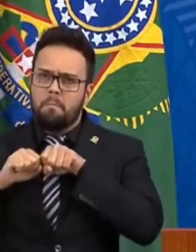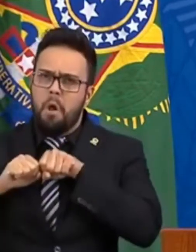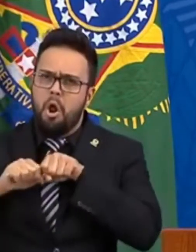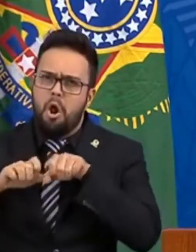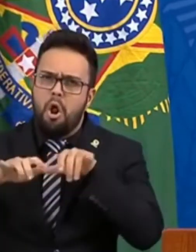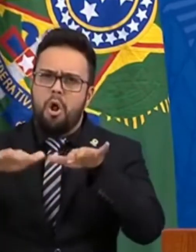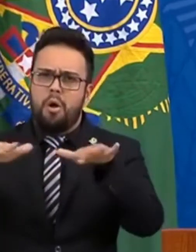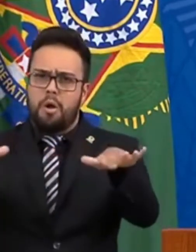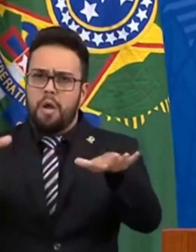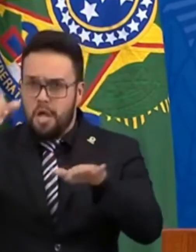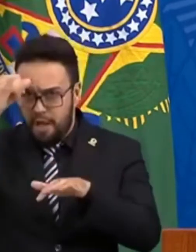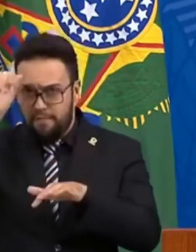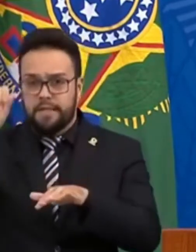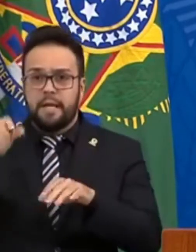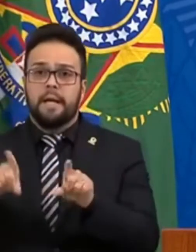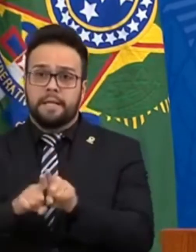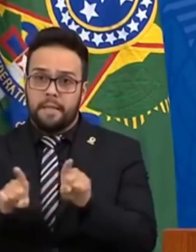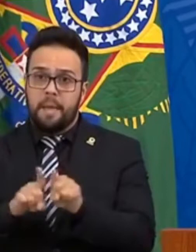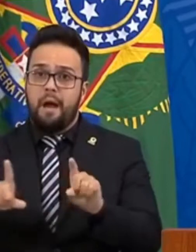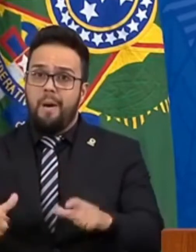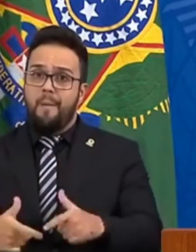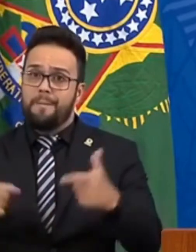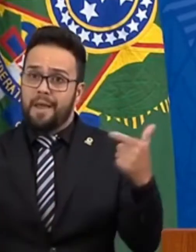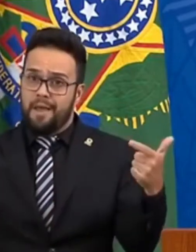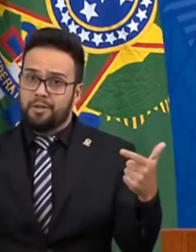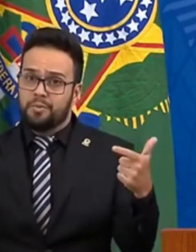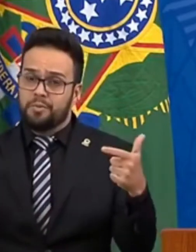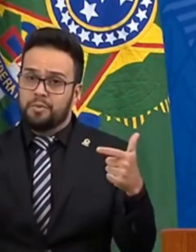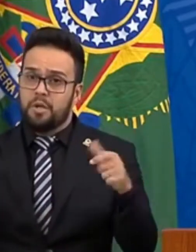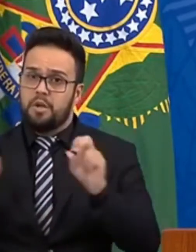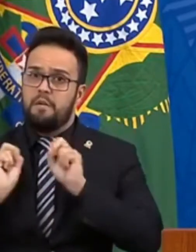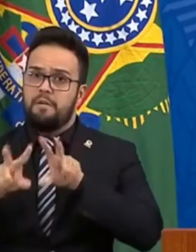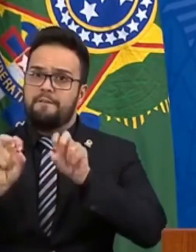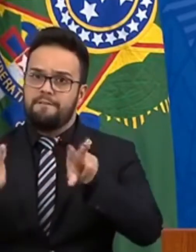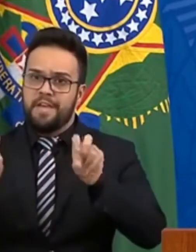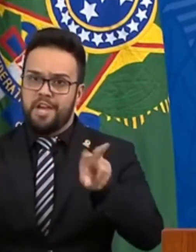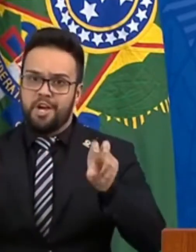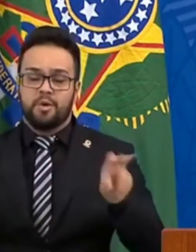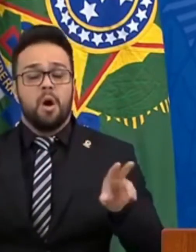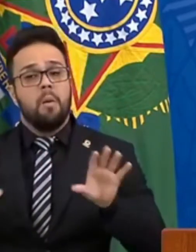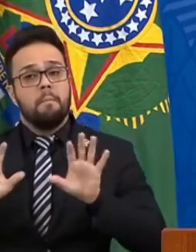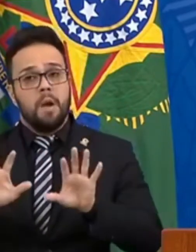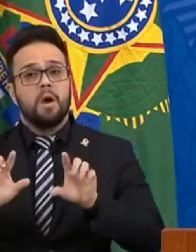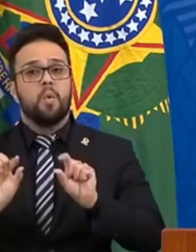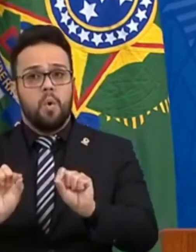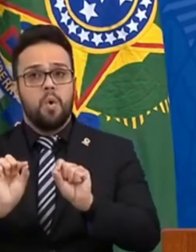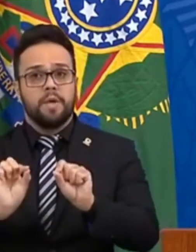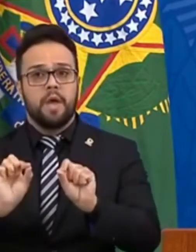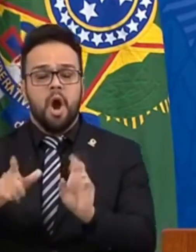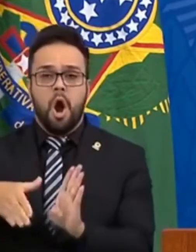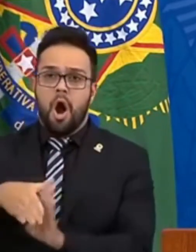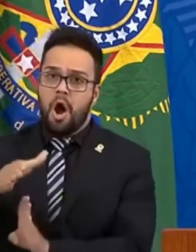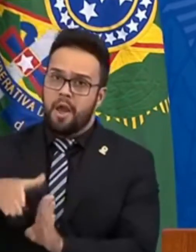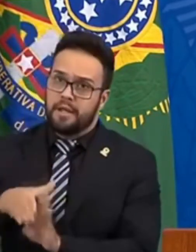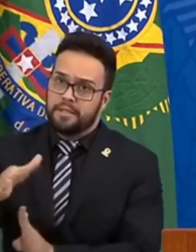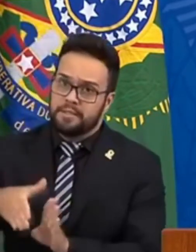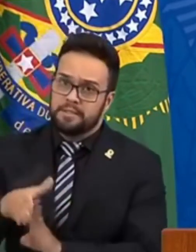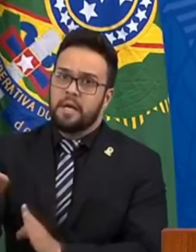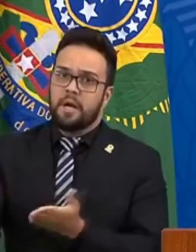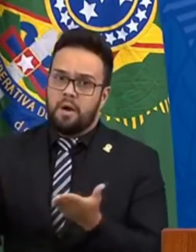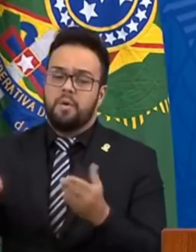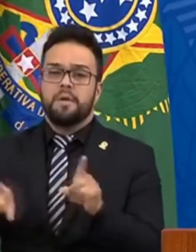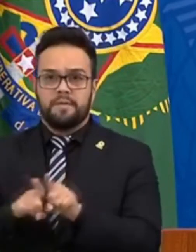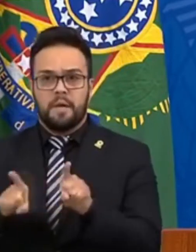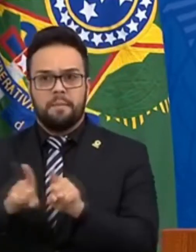operação e o expansão do vírus mas pelo convencimento bom